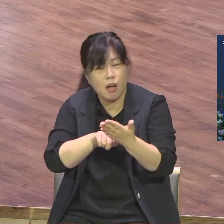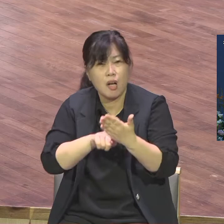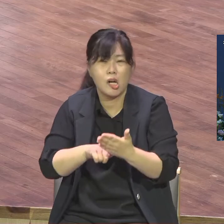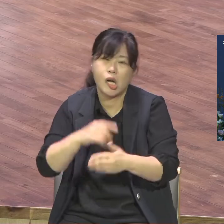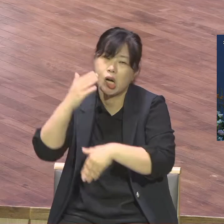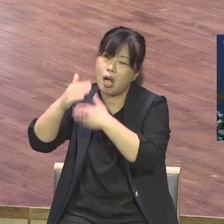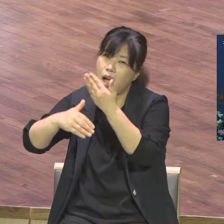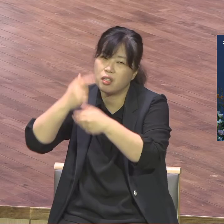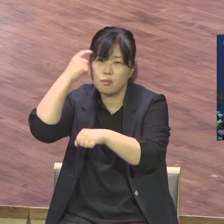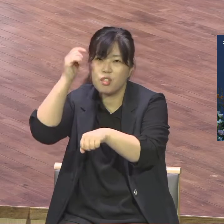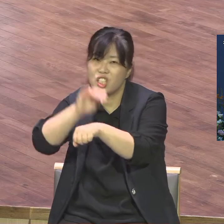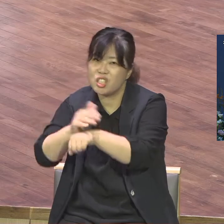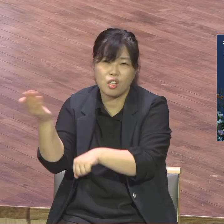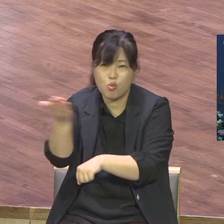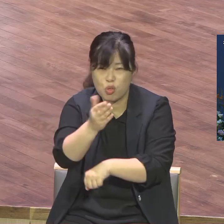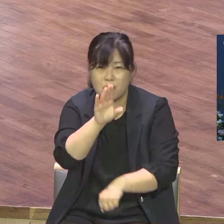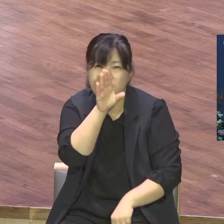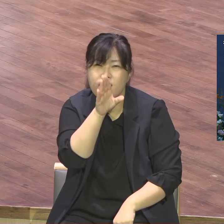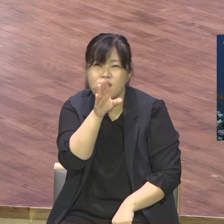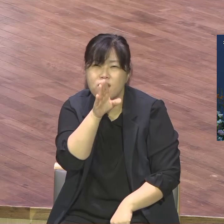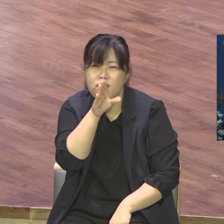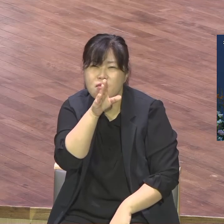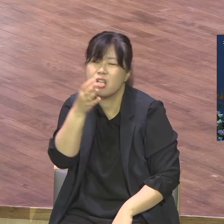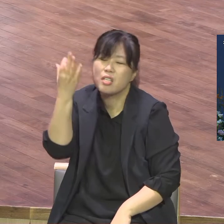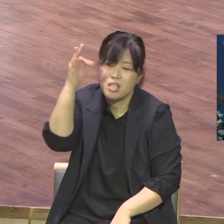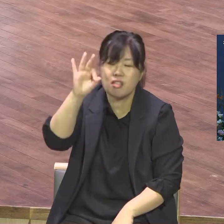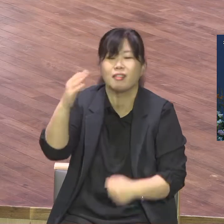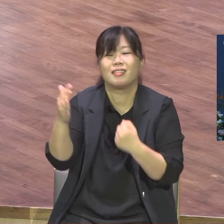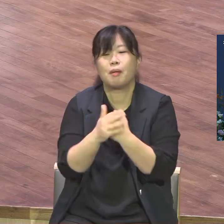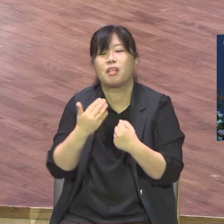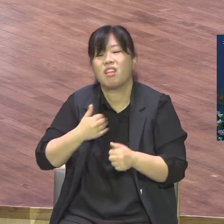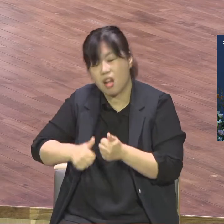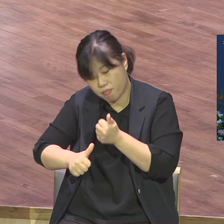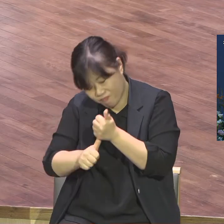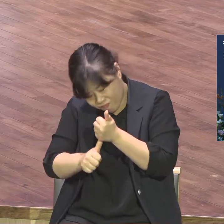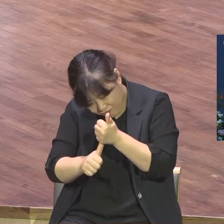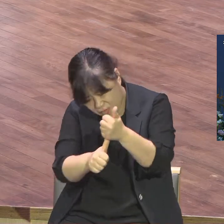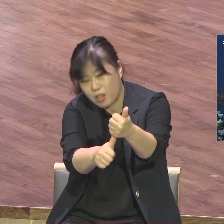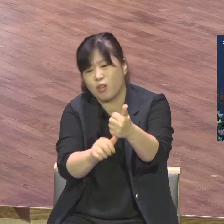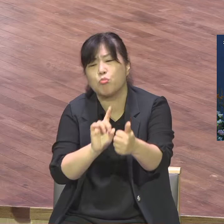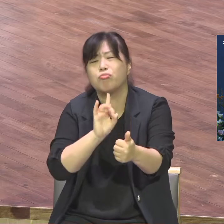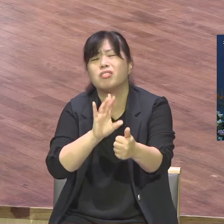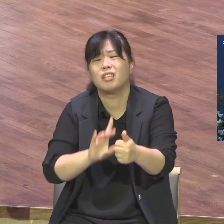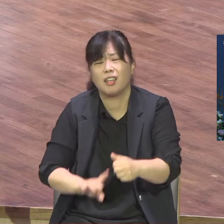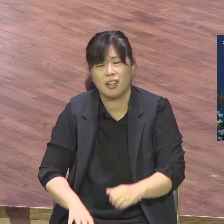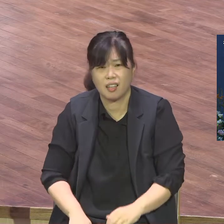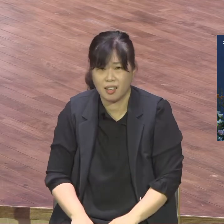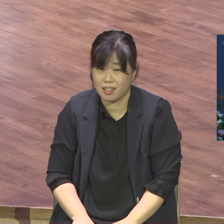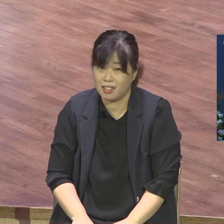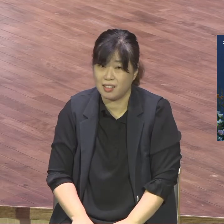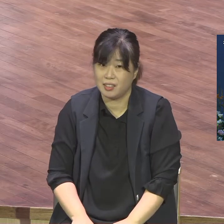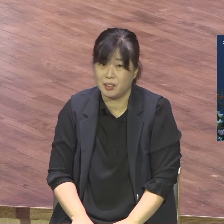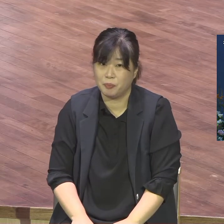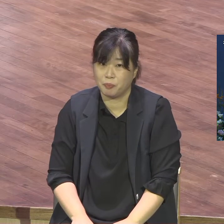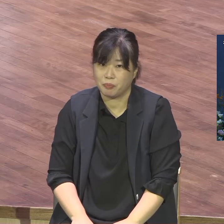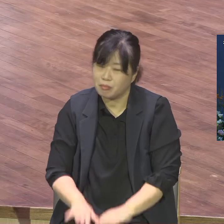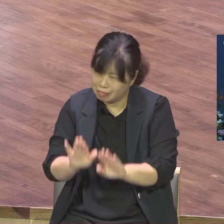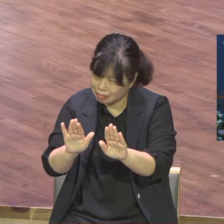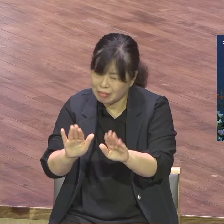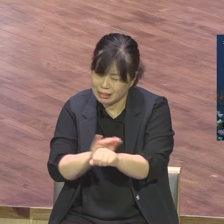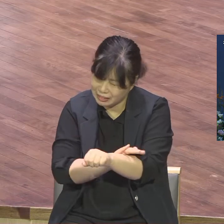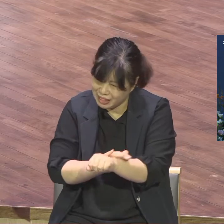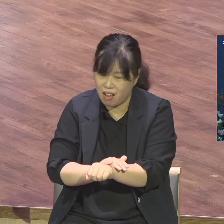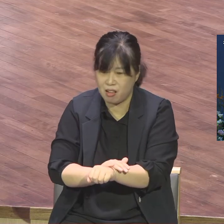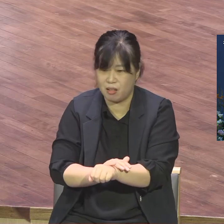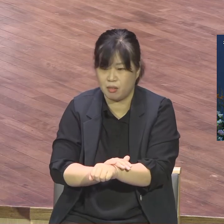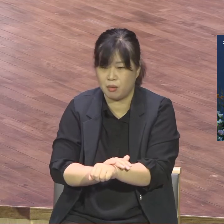메시지가요, 지구촌에 나온 적이 없는 거예요. 이러면 아셔야 됩니다. 뭐 세계적인 전도자, 세계적인 뭐, 유명한 선교자 맞죠?